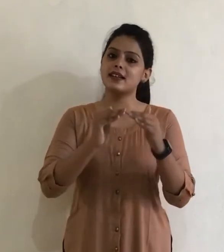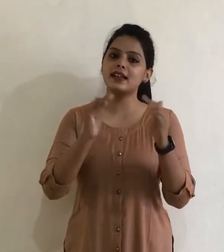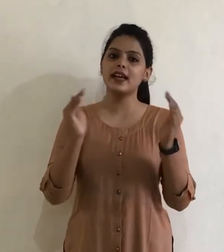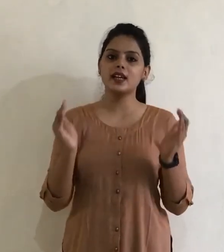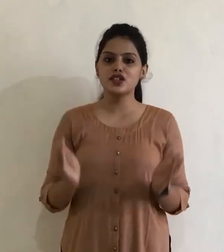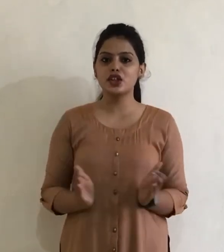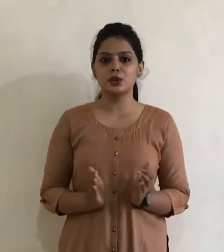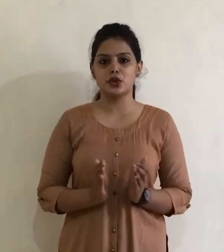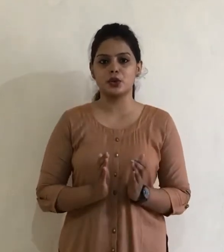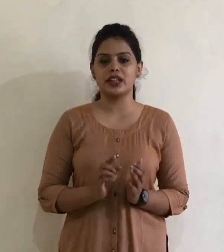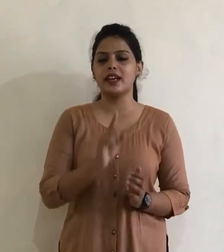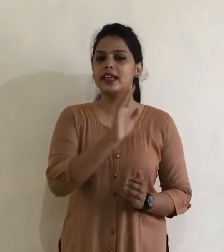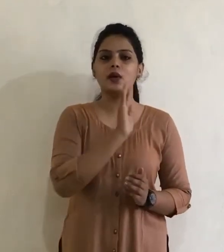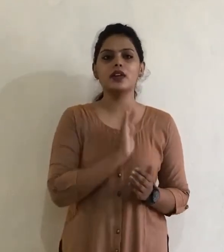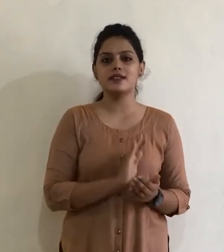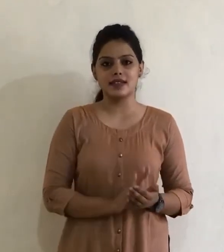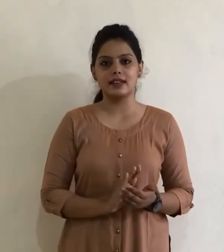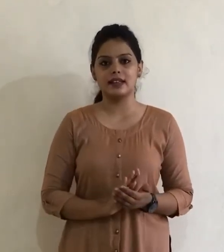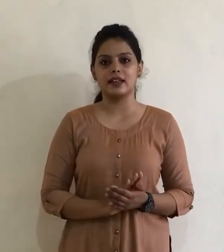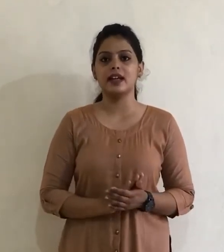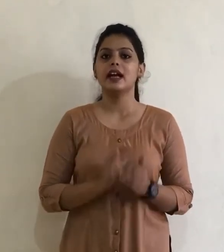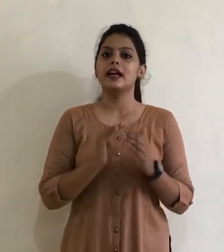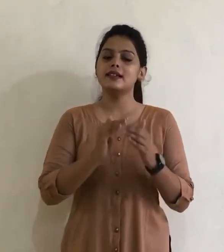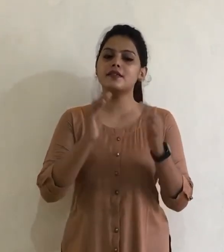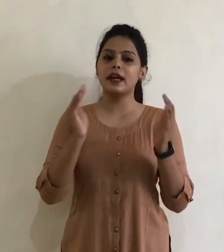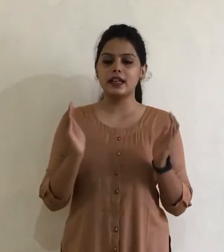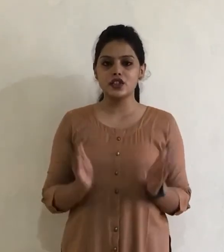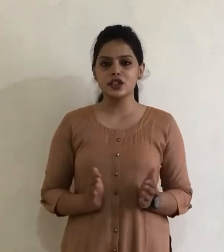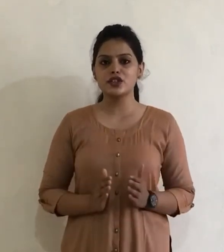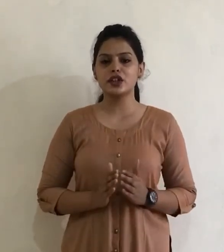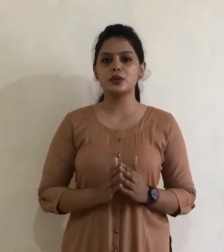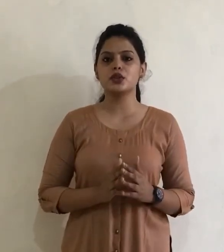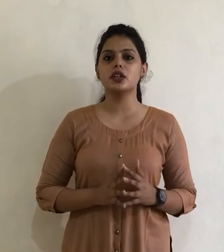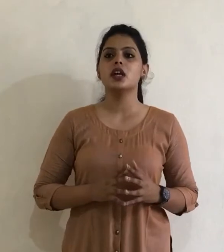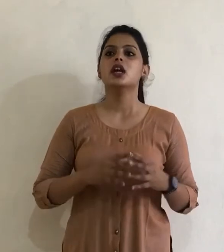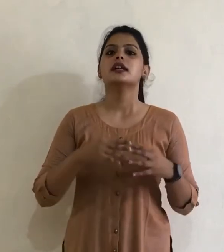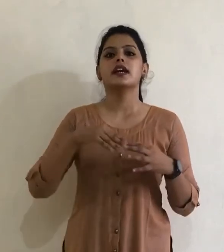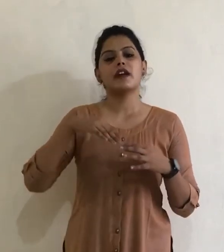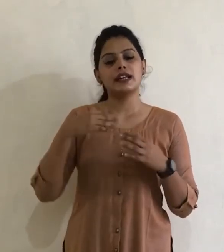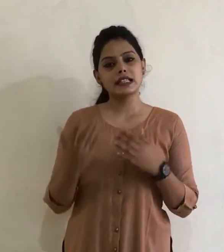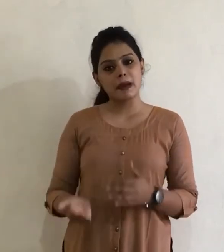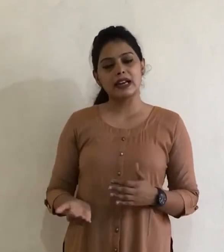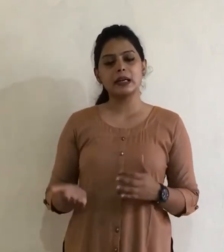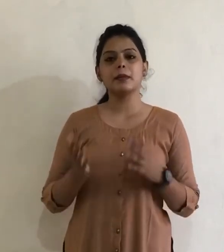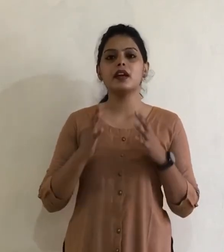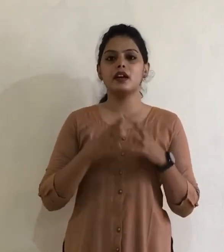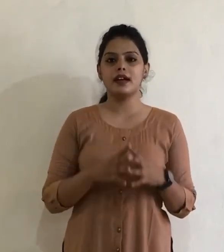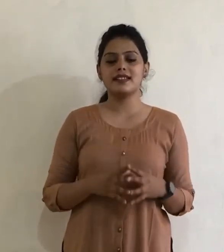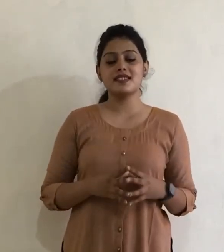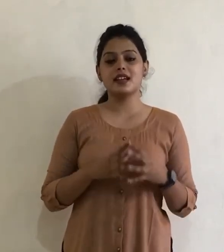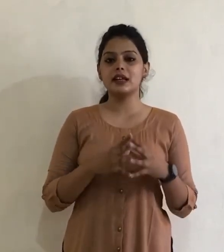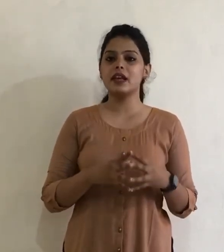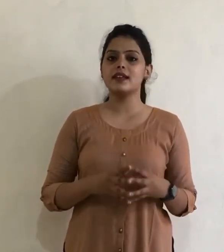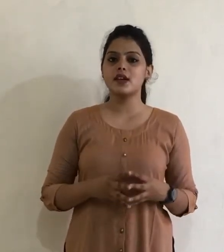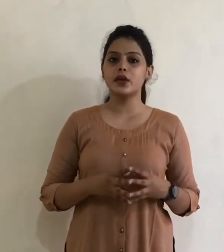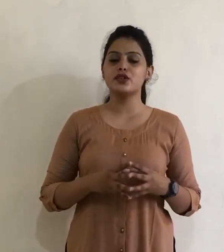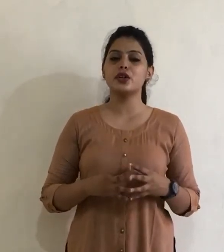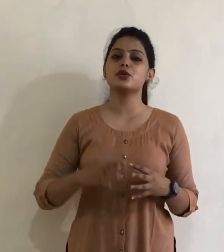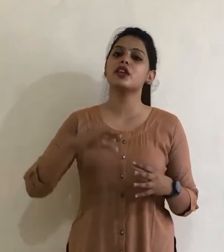basically एक institution होता है, ये कोई इंसान नहीं है. It is a financial institution या finance market में exist करने वाला ऐसा कोई institution है,